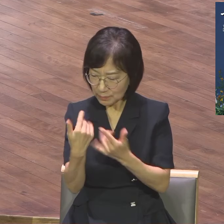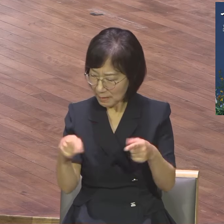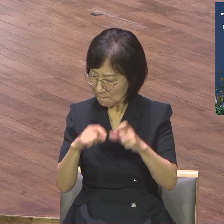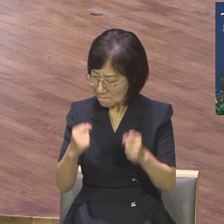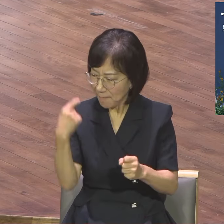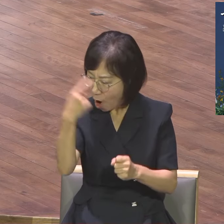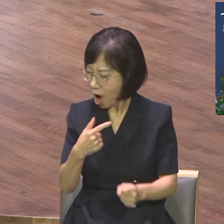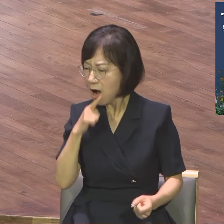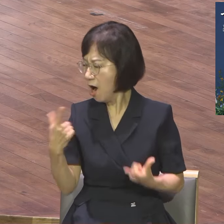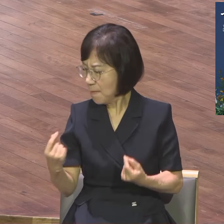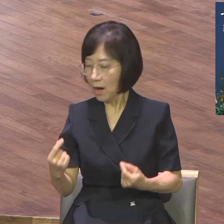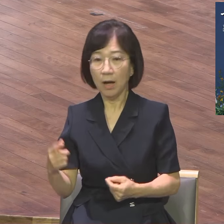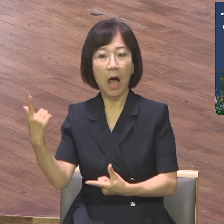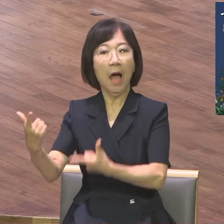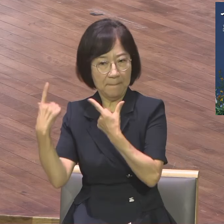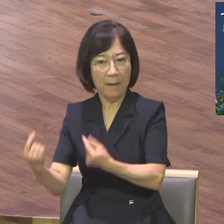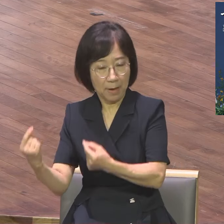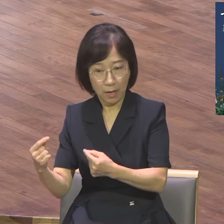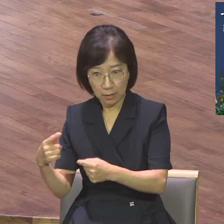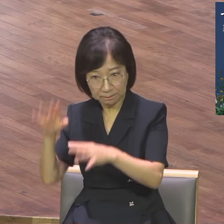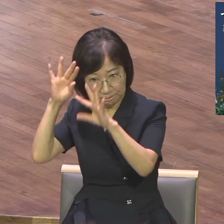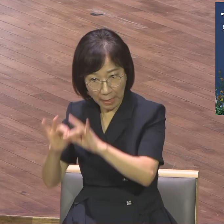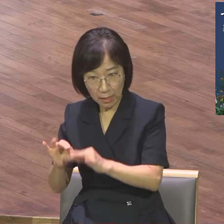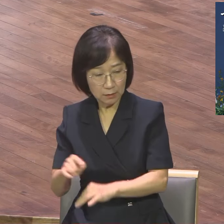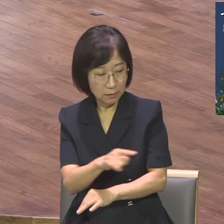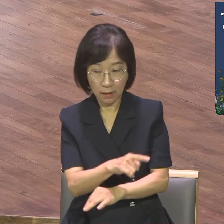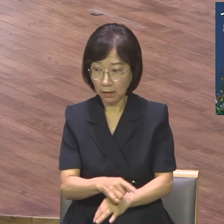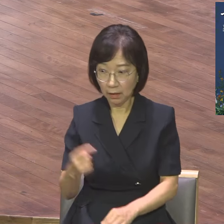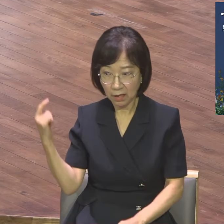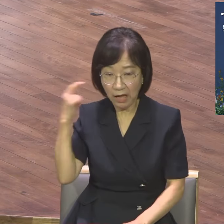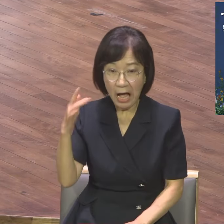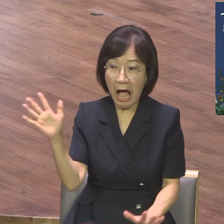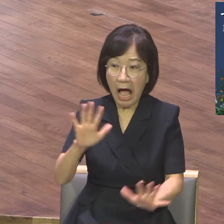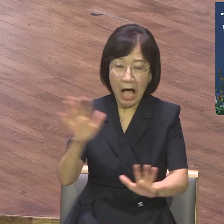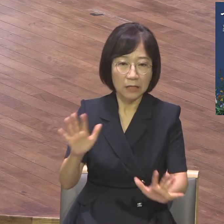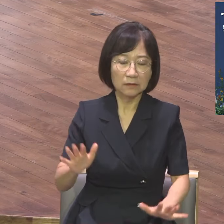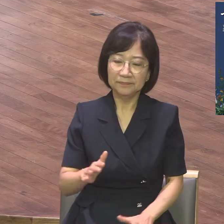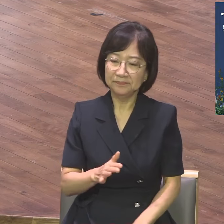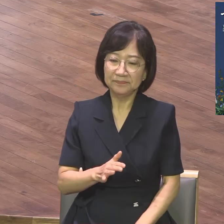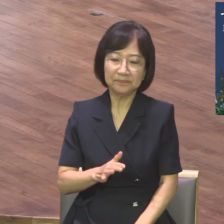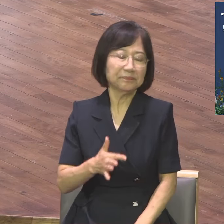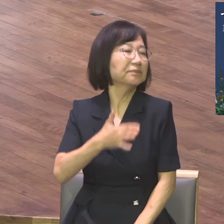맞아. 이 말을 하니까 이 베드로가 뭐예요? 예수님을 저주하면서